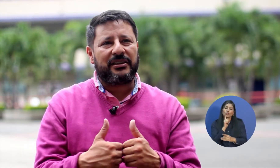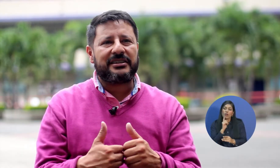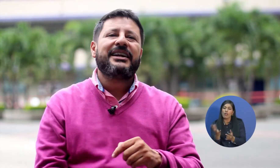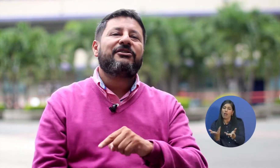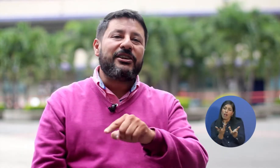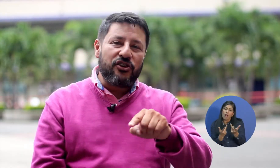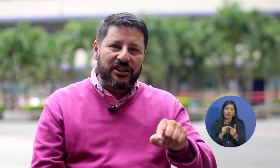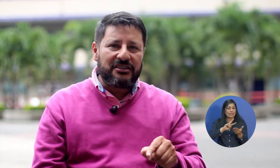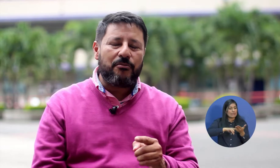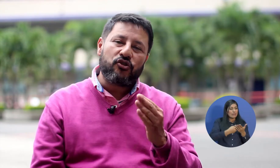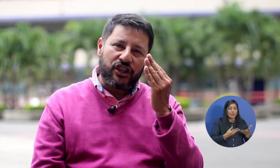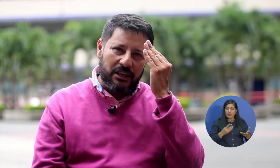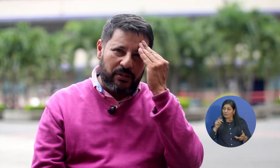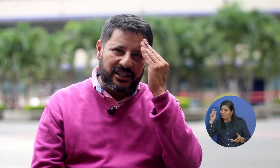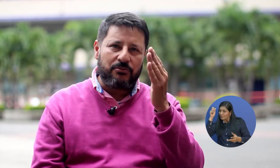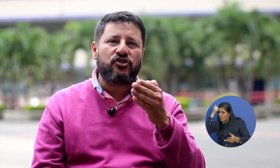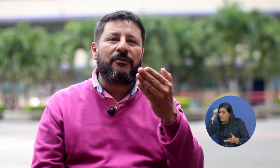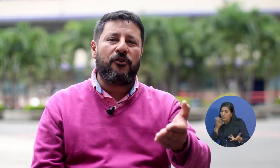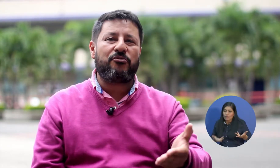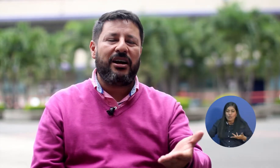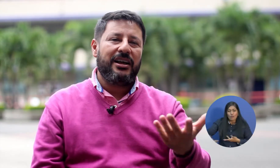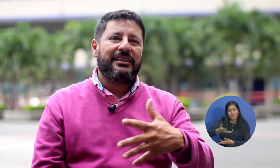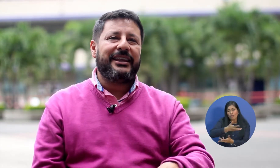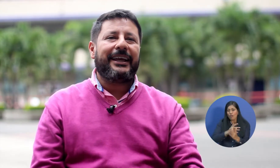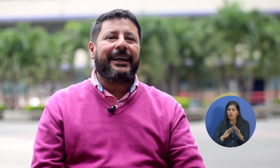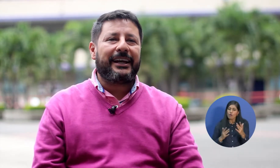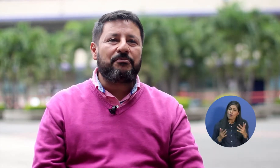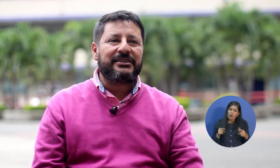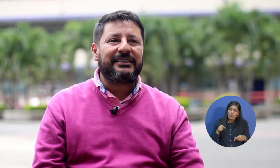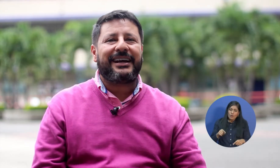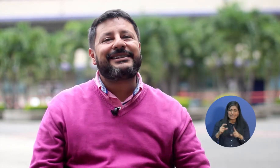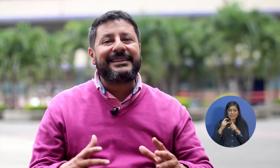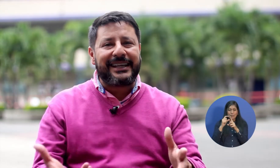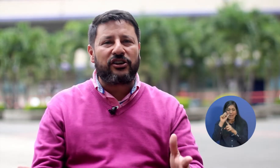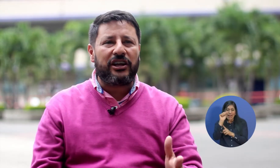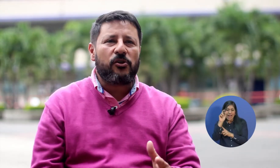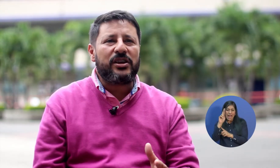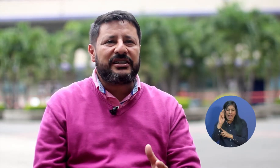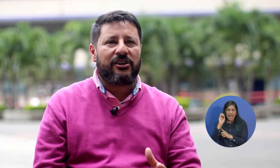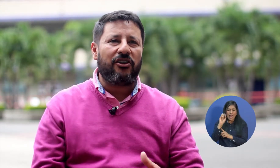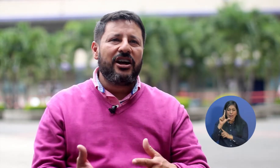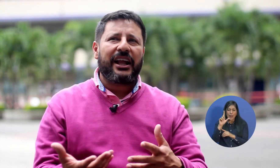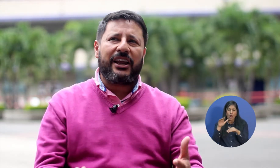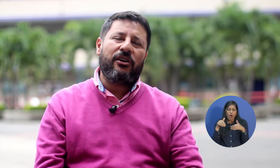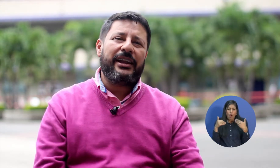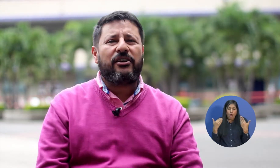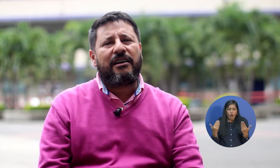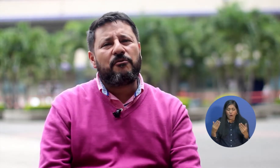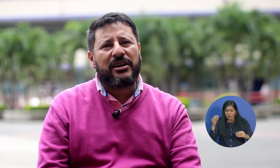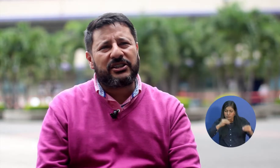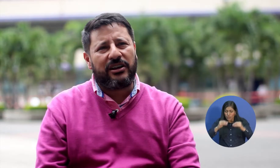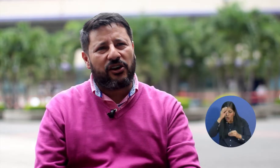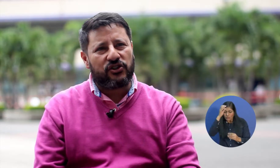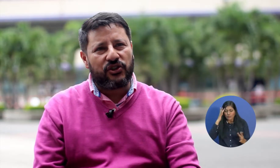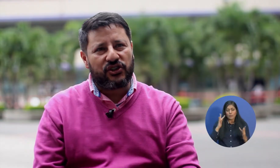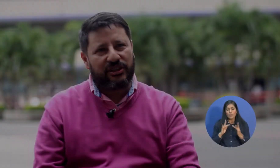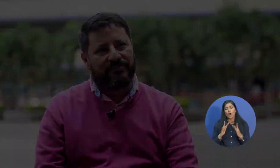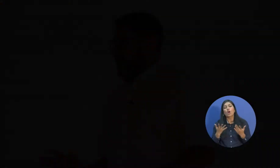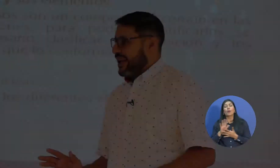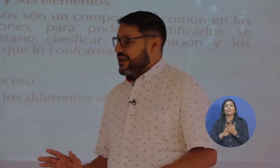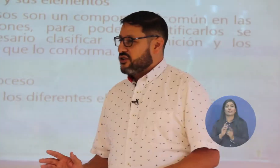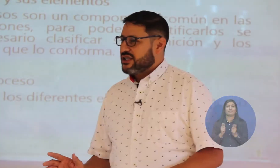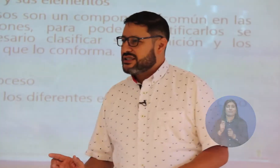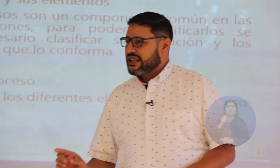los intérpretes. Entonces nos sentamos y pensamos la forma de representar ese signo lingüístico que nos genera un vacío en la